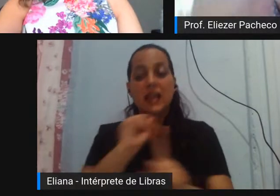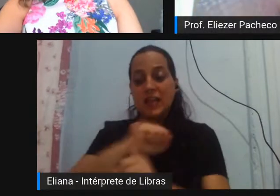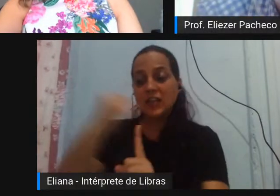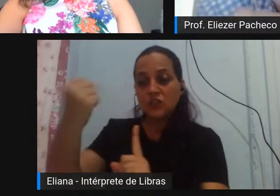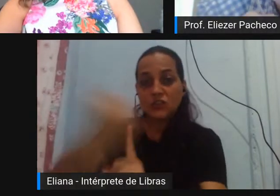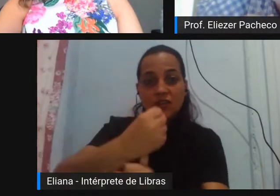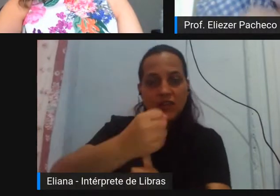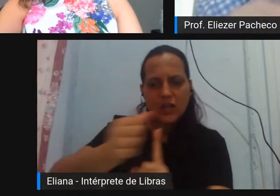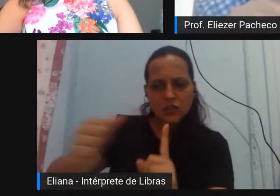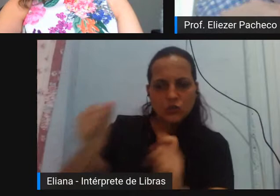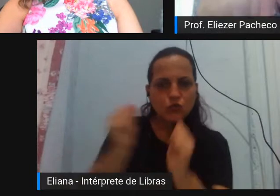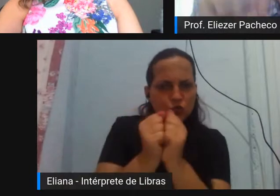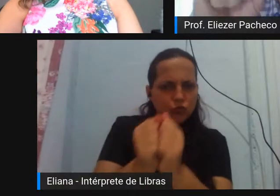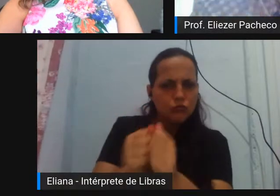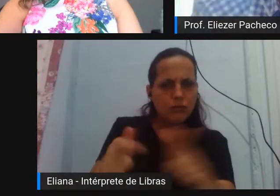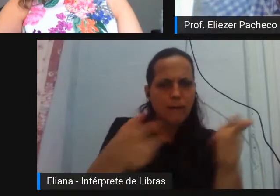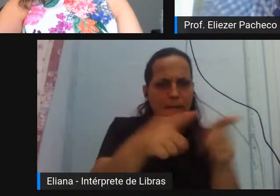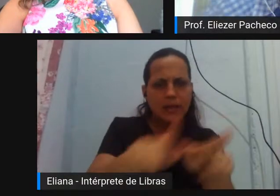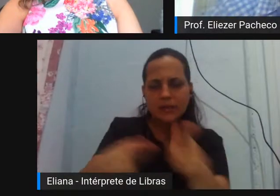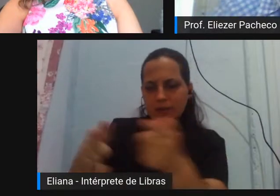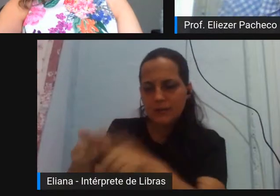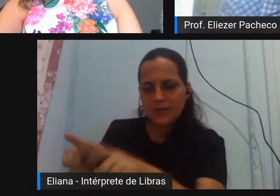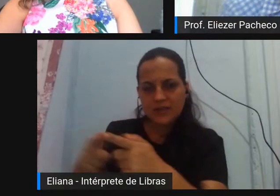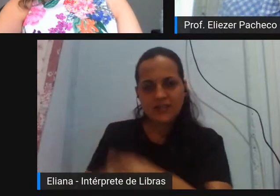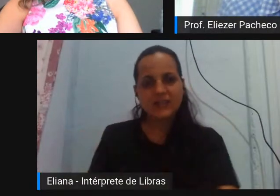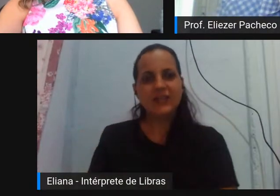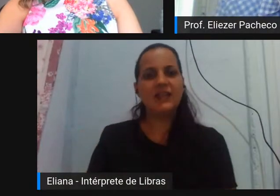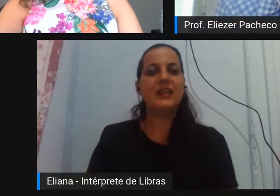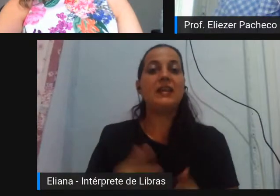entender que essa instituição ela é importante para si.